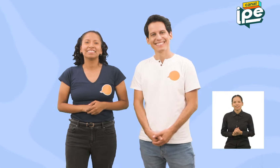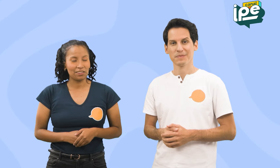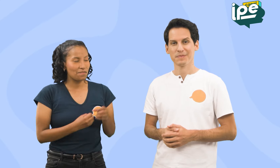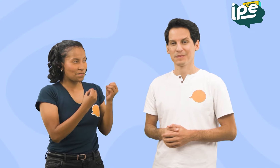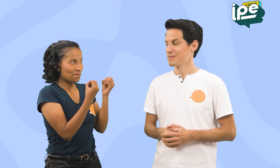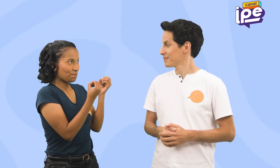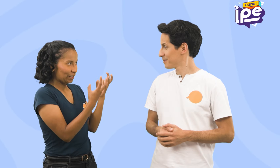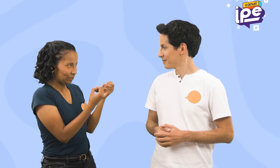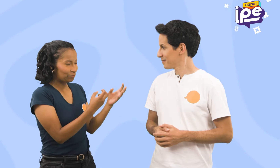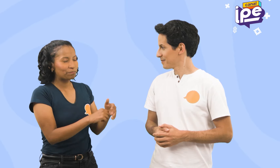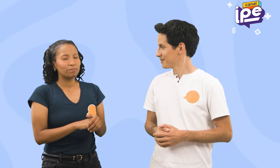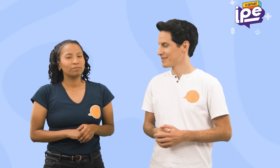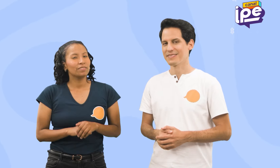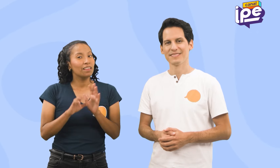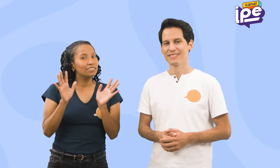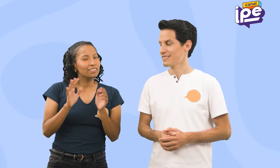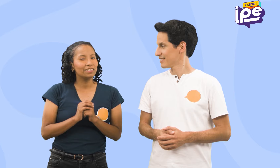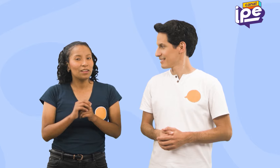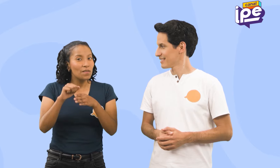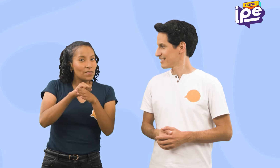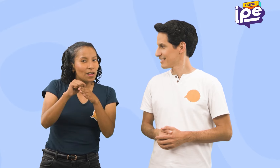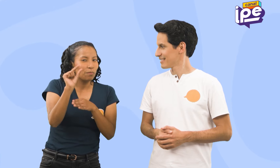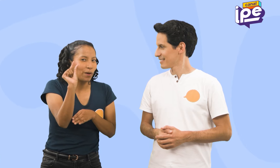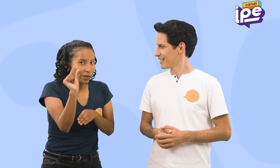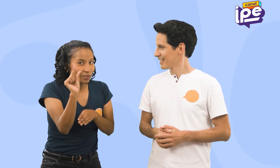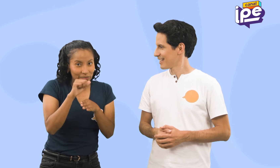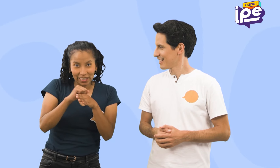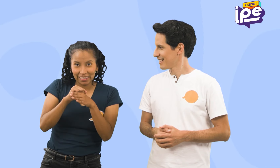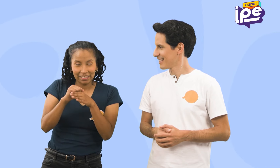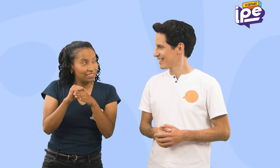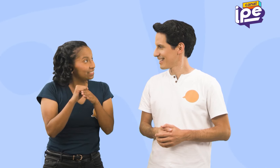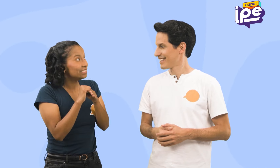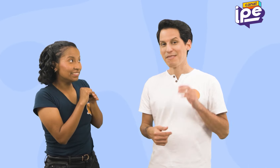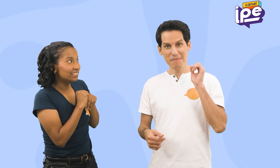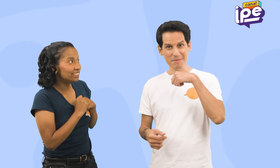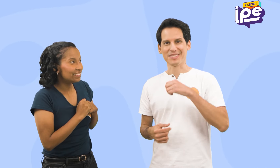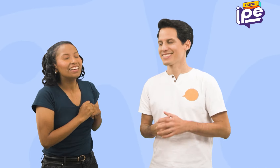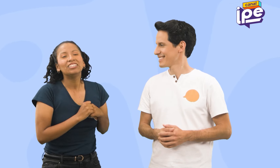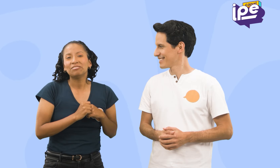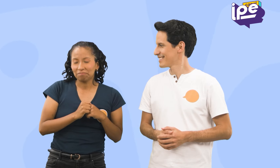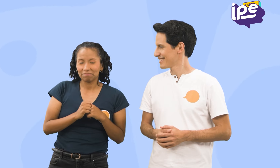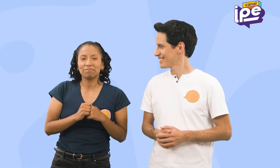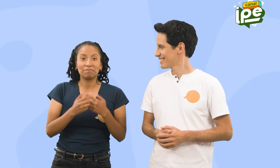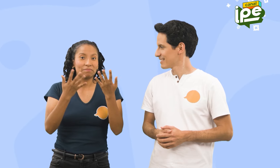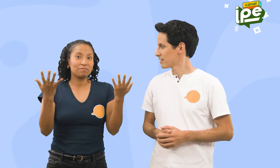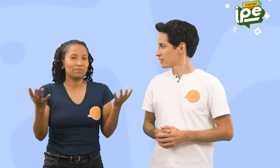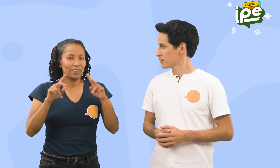interesante muy bien Mickey Qué te parece si practicamos un rato vamos